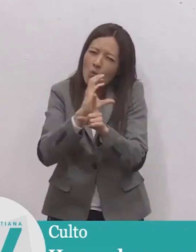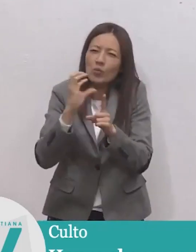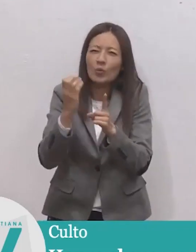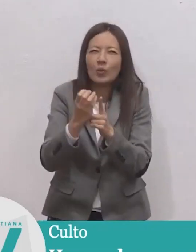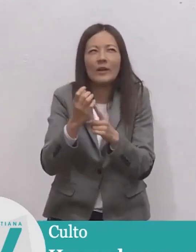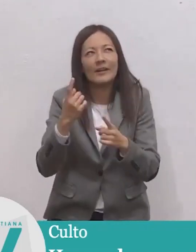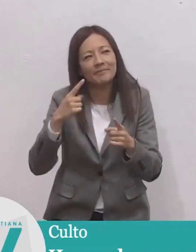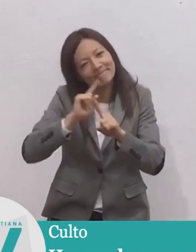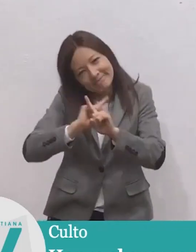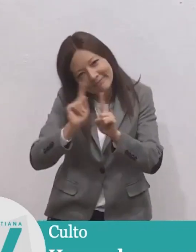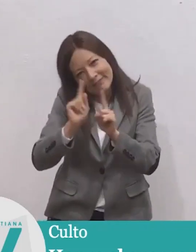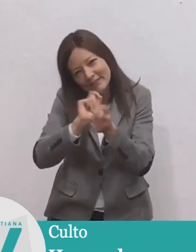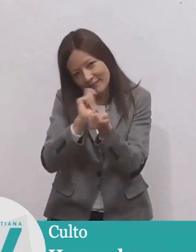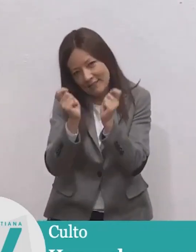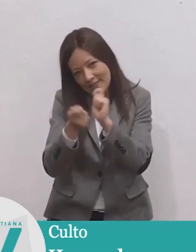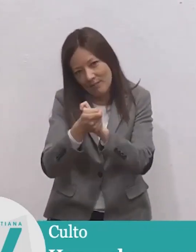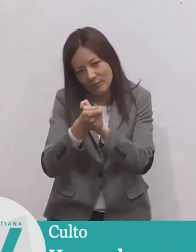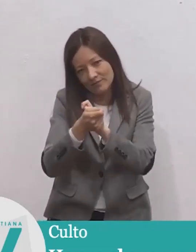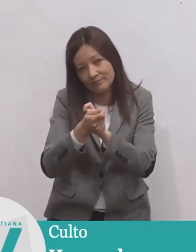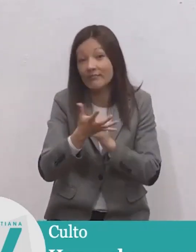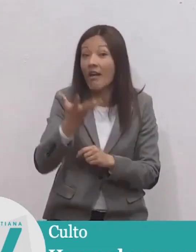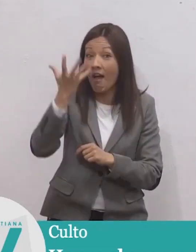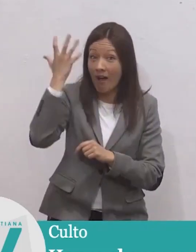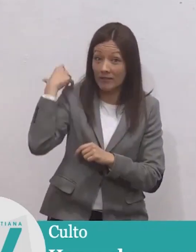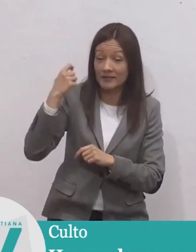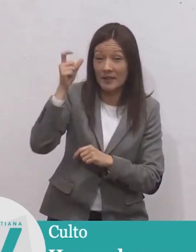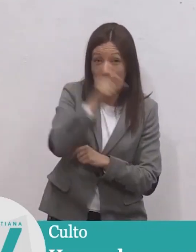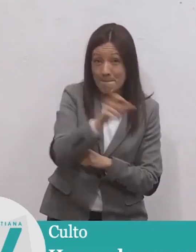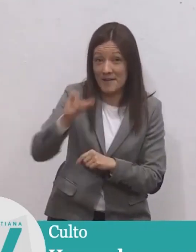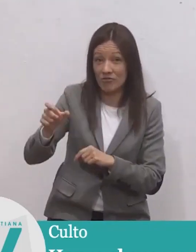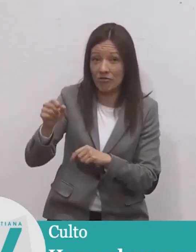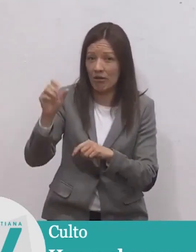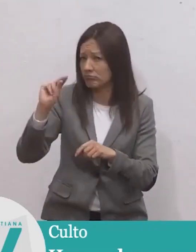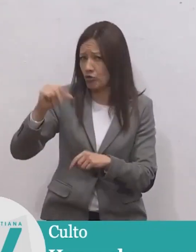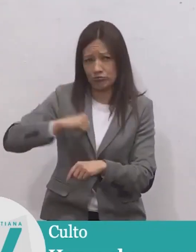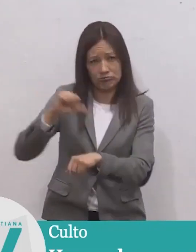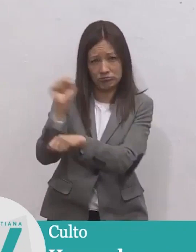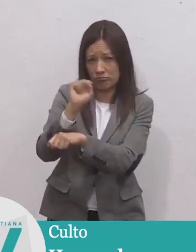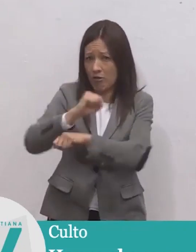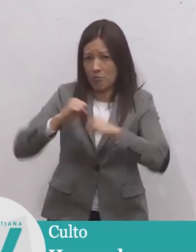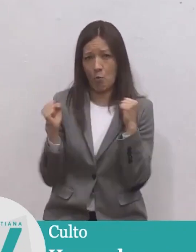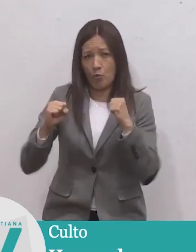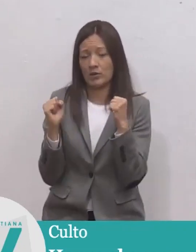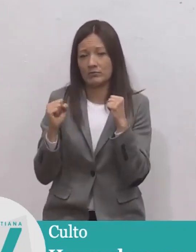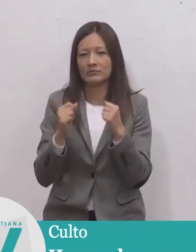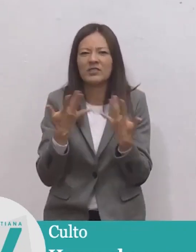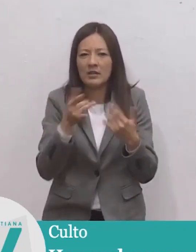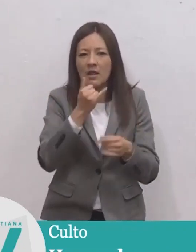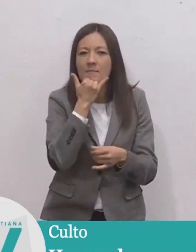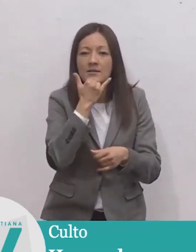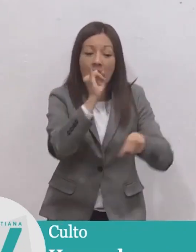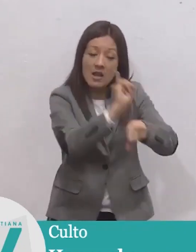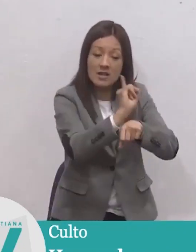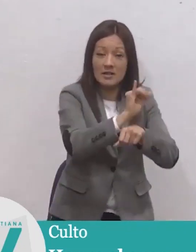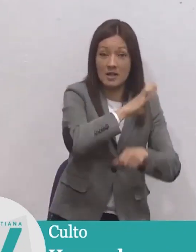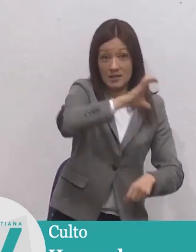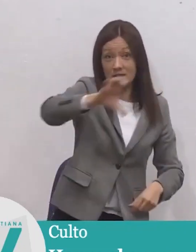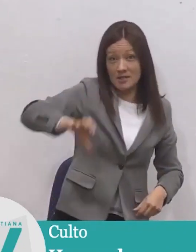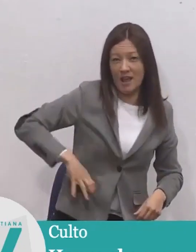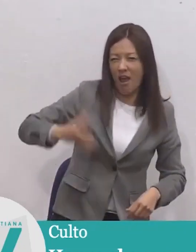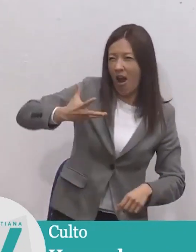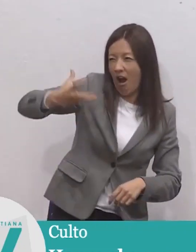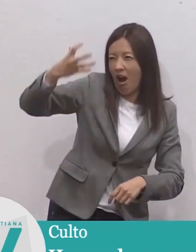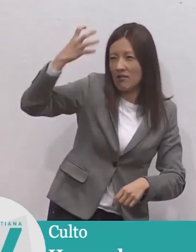como cuando la gente no tenía carro en Bogotá, las iglesias las hacían sin parqueadero. No importaba. Usted ve las iglesias antiguas, la